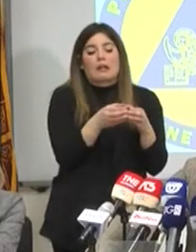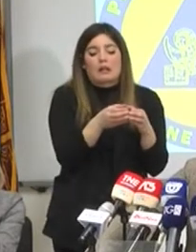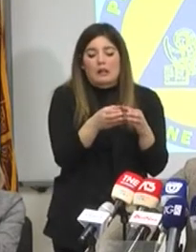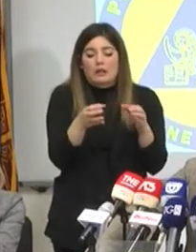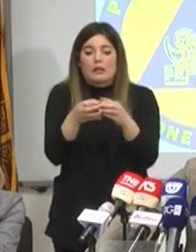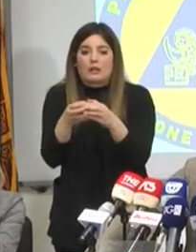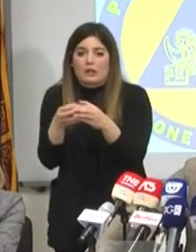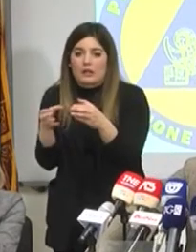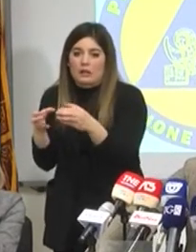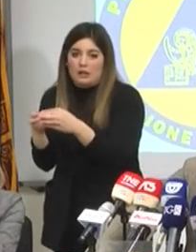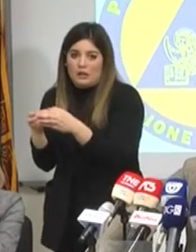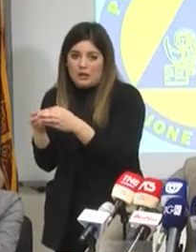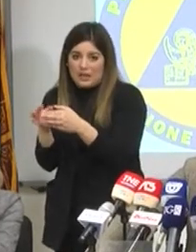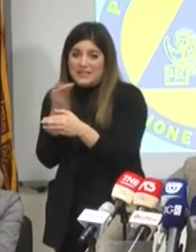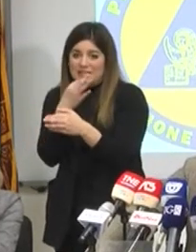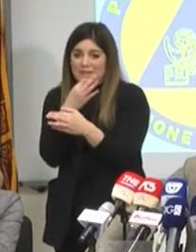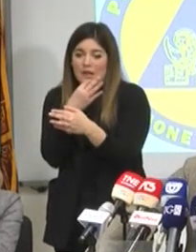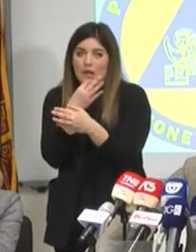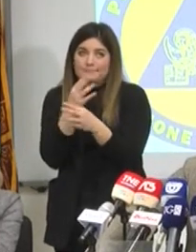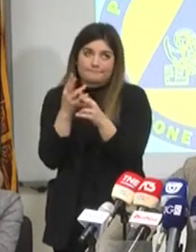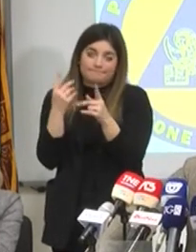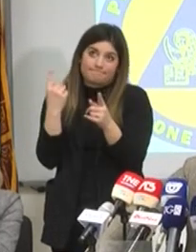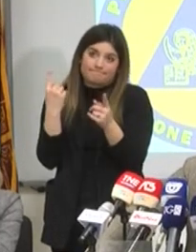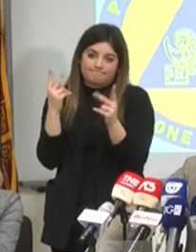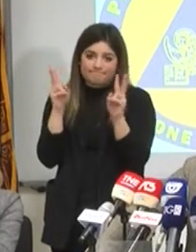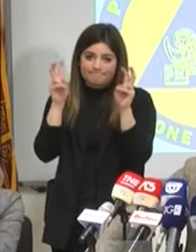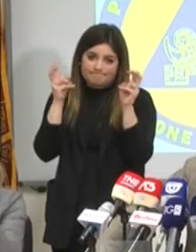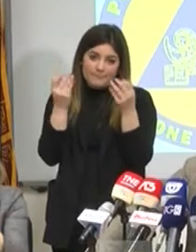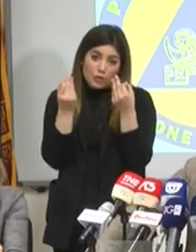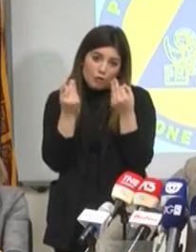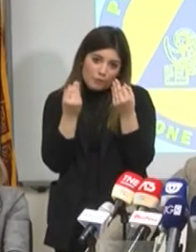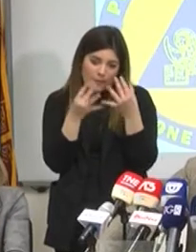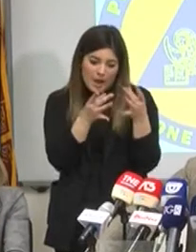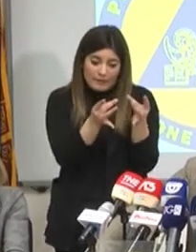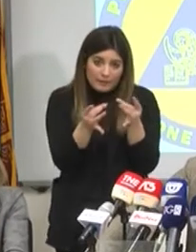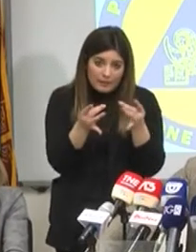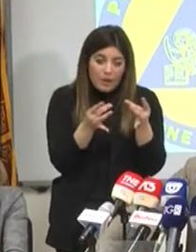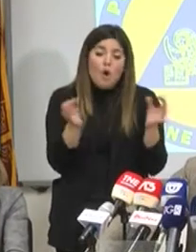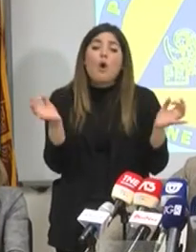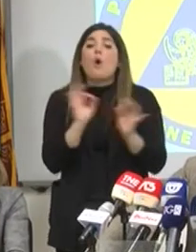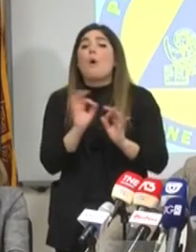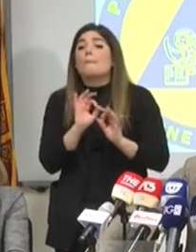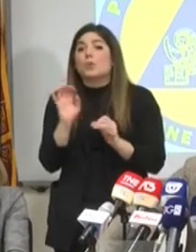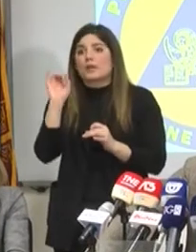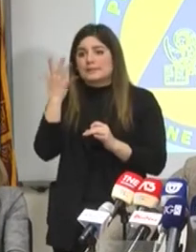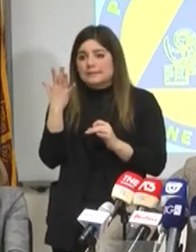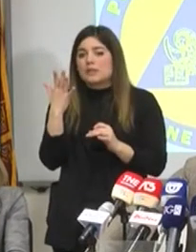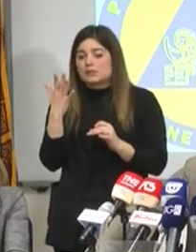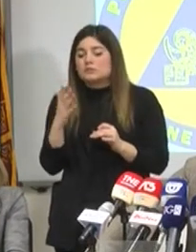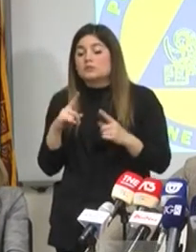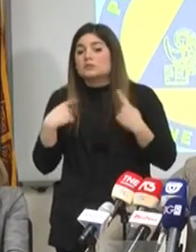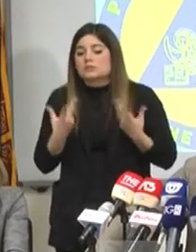dire, ordinaria amministrazione ormai rispetto a quello che abbiamo vissuto, o se ci sarà una nuova tendenza